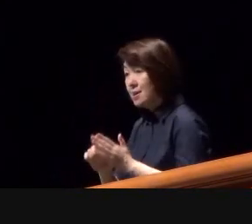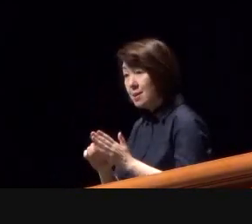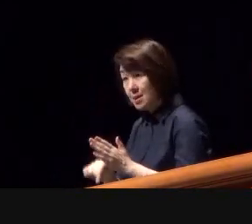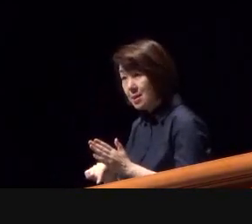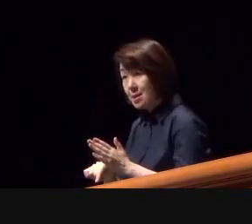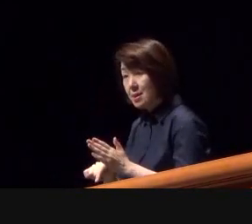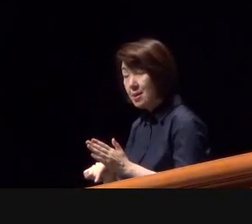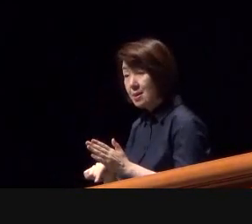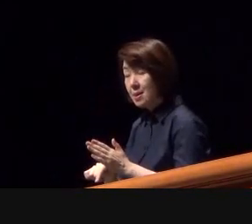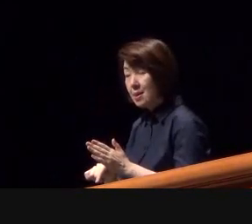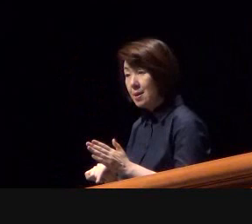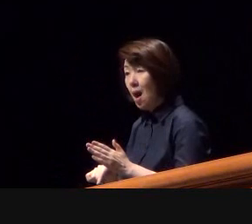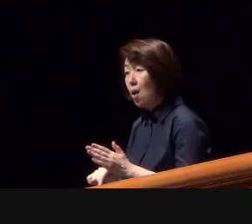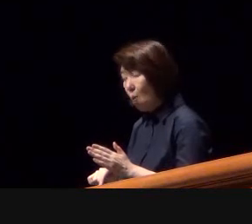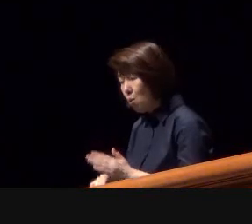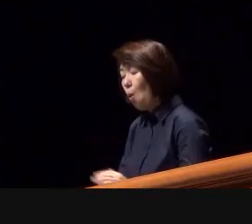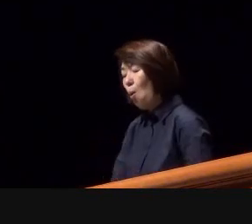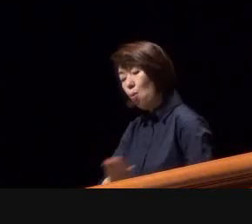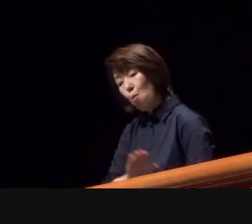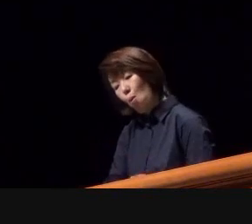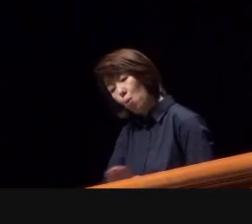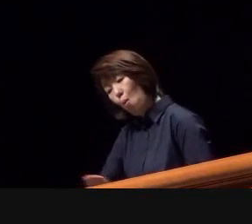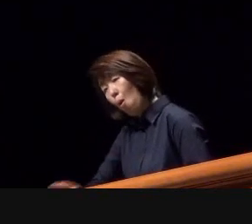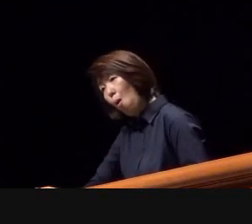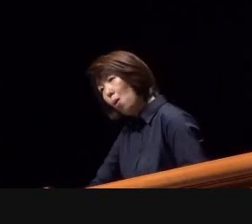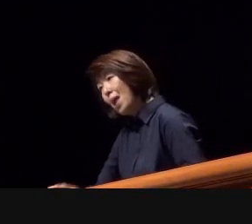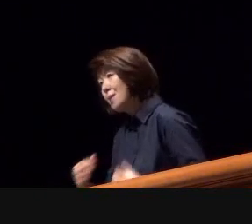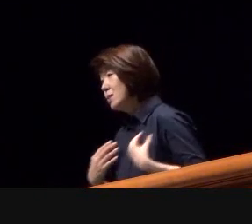の子供たちの衣類を